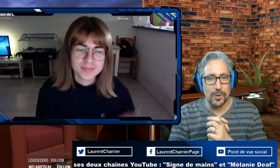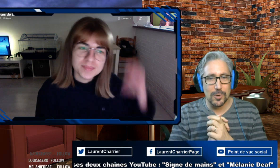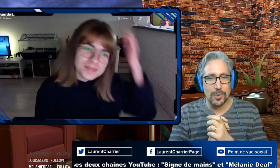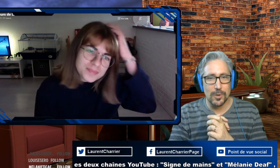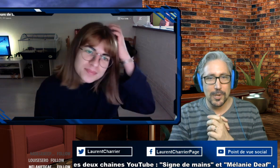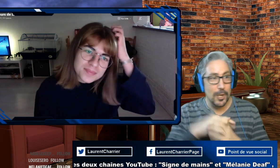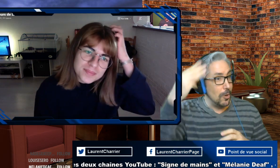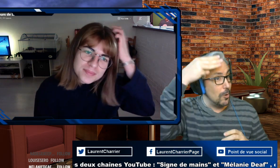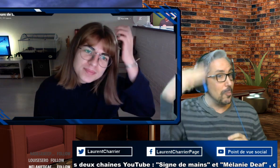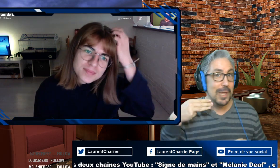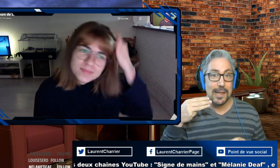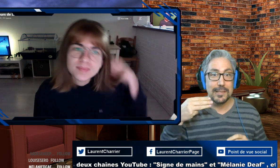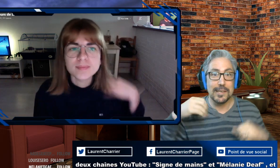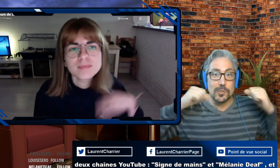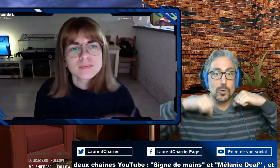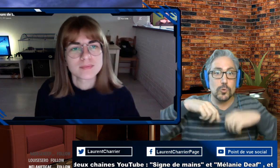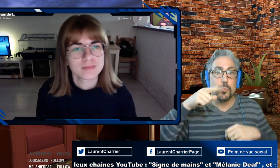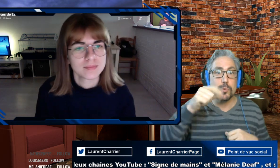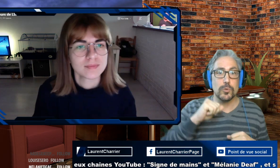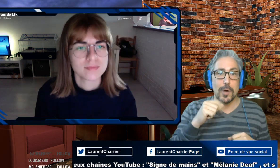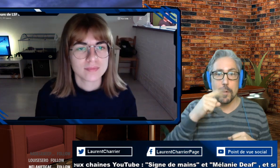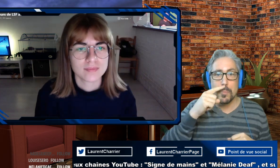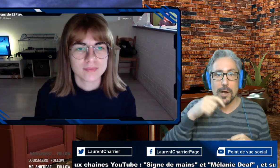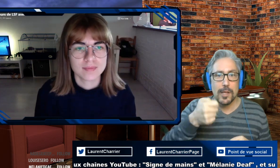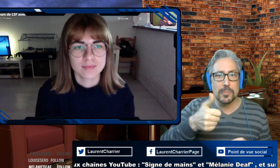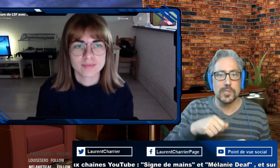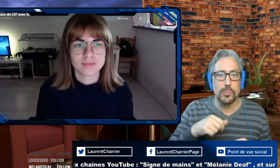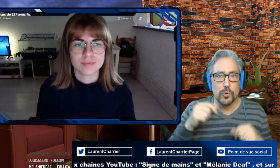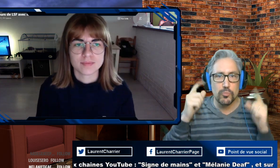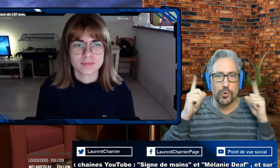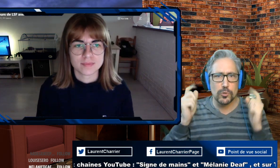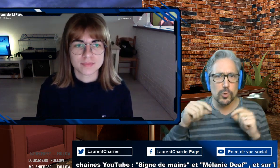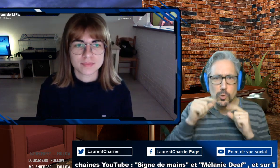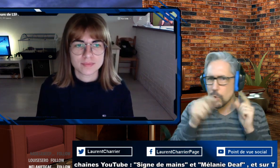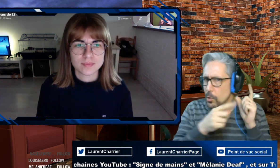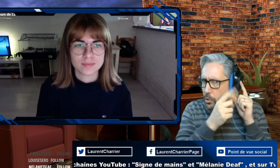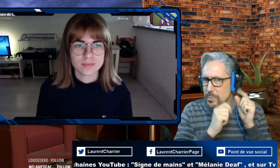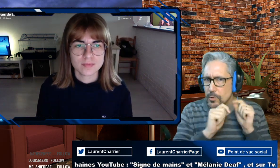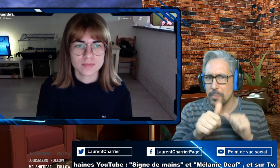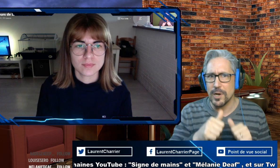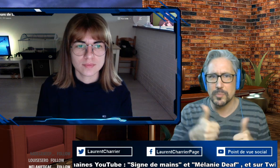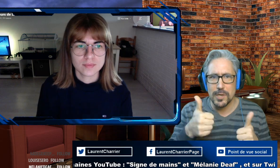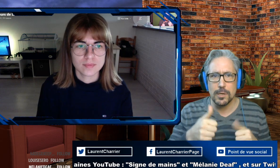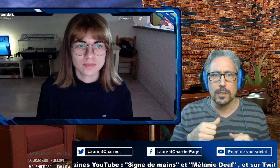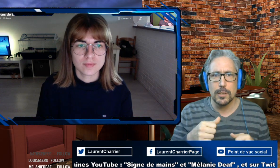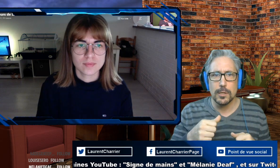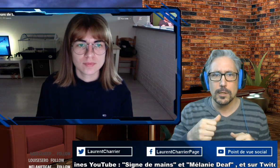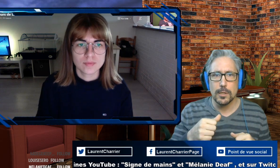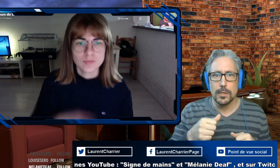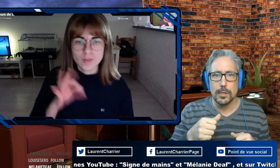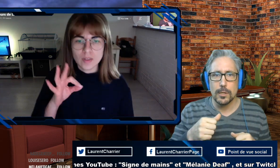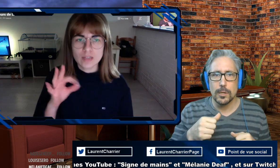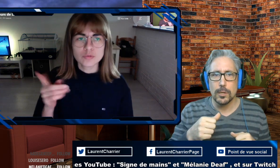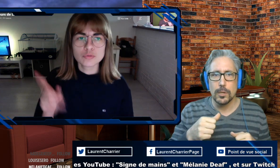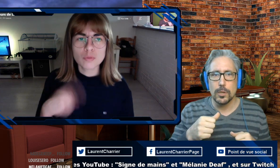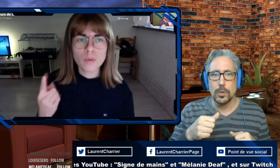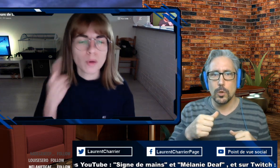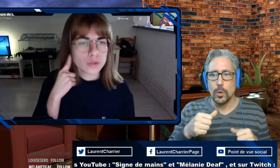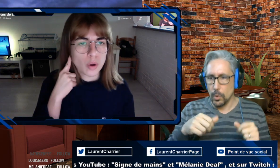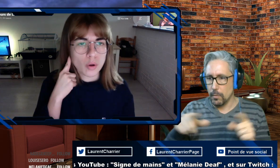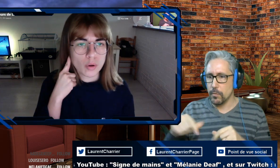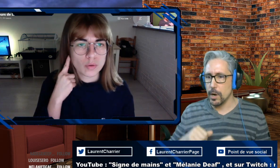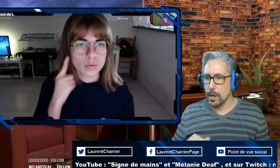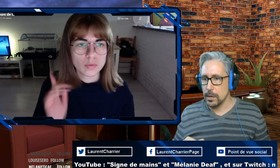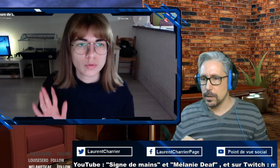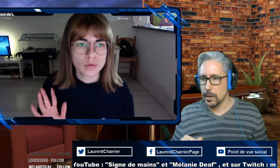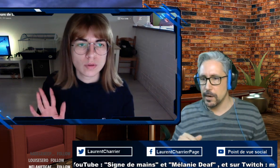juste Mélanie, est-ce que tu peux toi parler un petit peu pour être sûr que le micro marche bien? Et plus tout le moment,